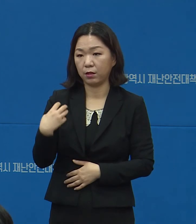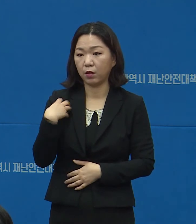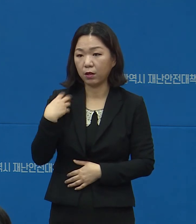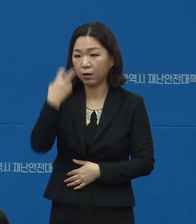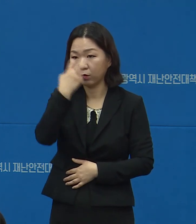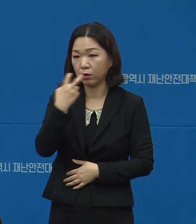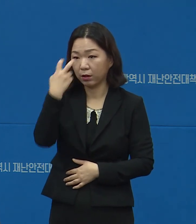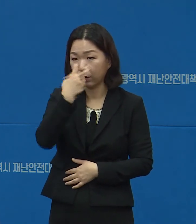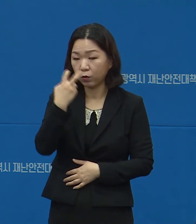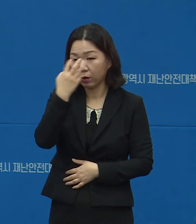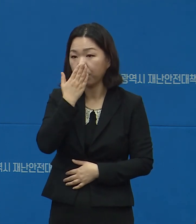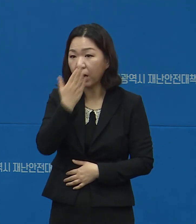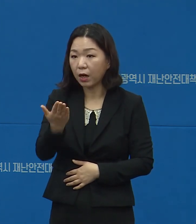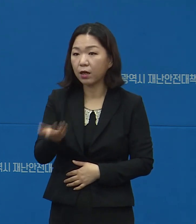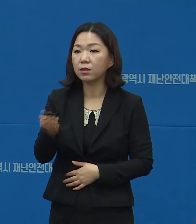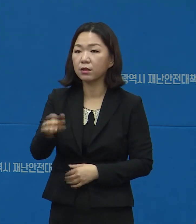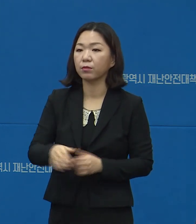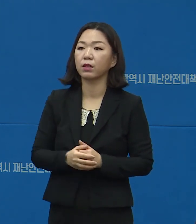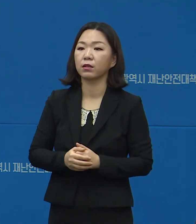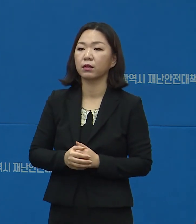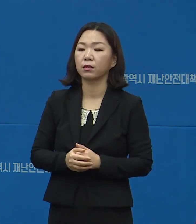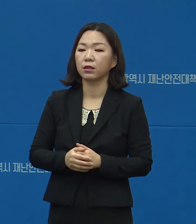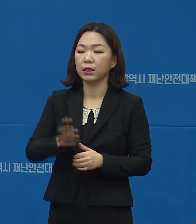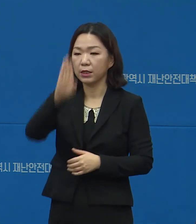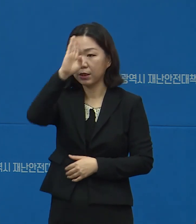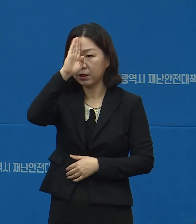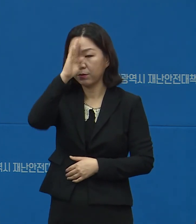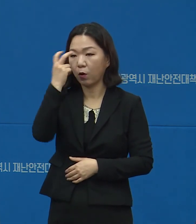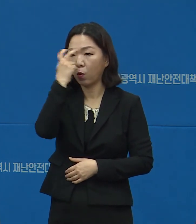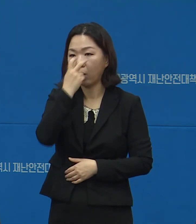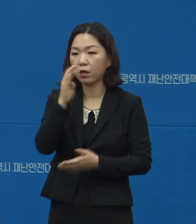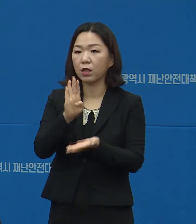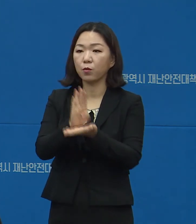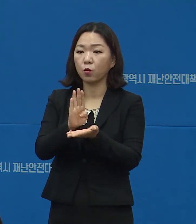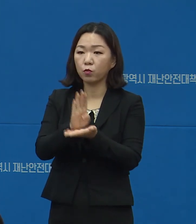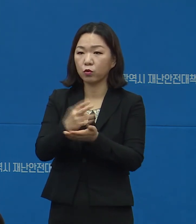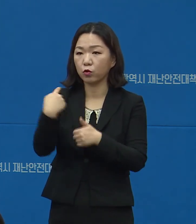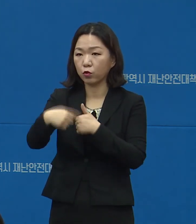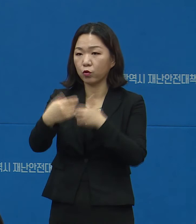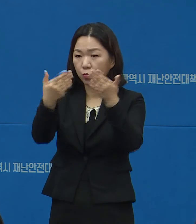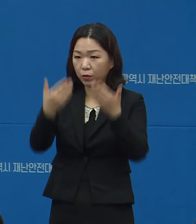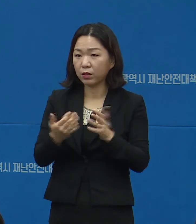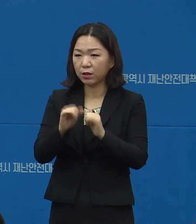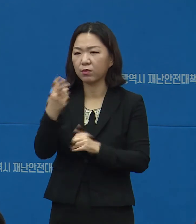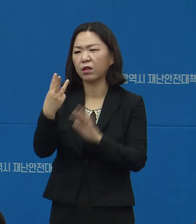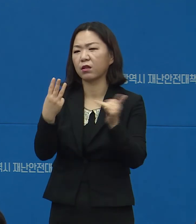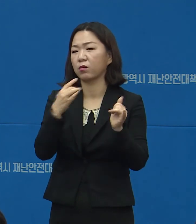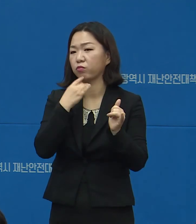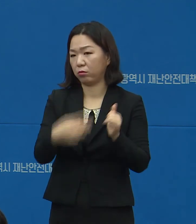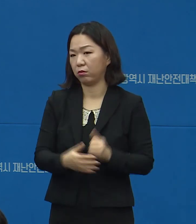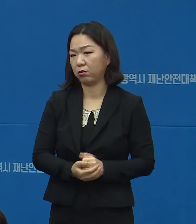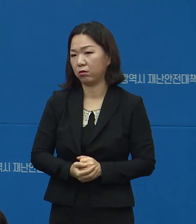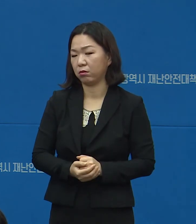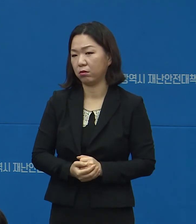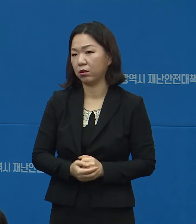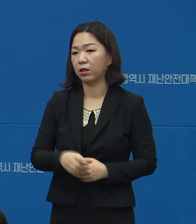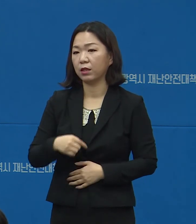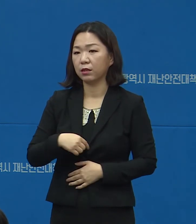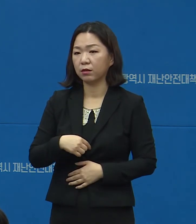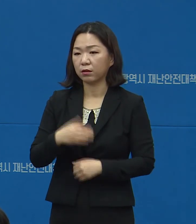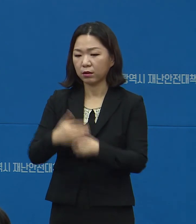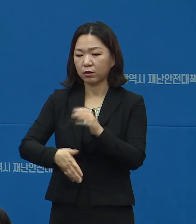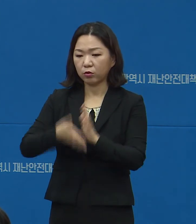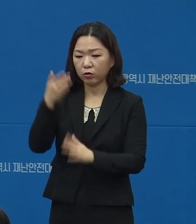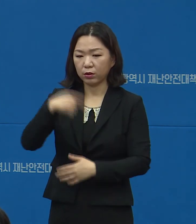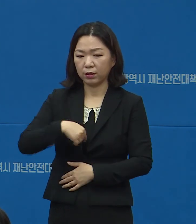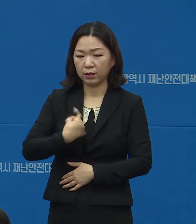수 있지만 그 중에서도 질병관리본부의 교육을 받은 분은 세 분밖에 없습니다. 그래서 저희가 자체적인